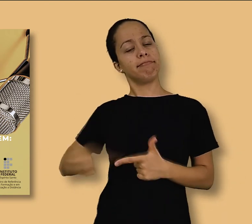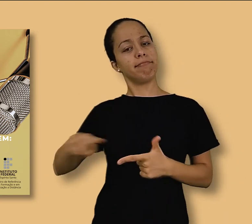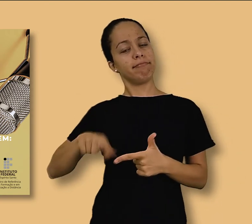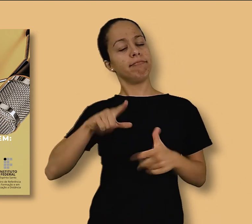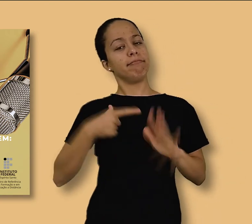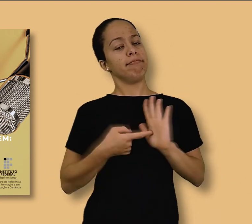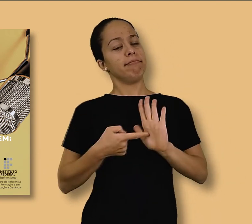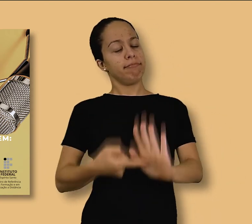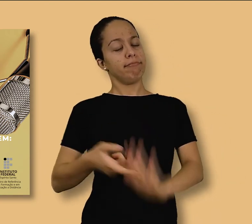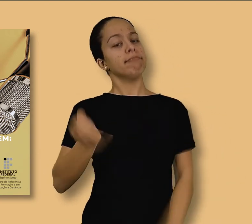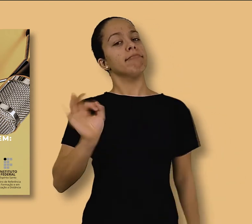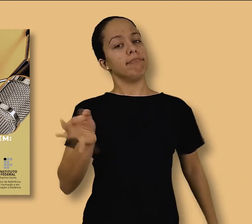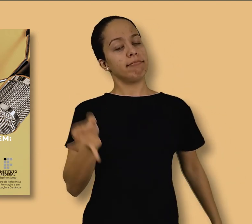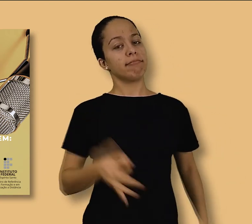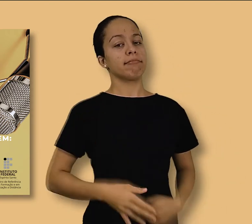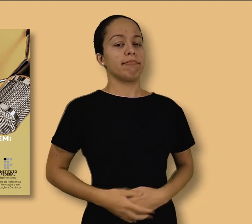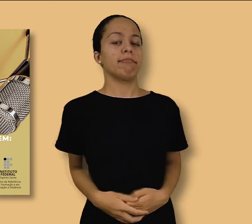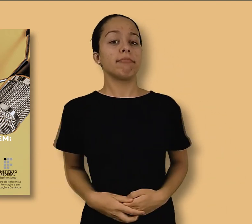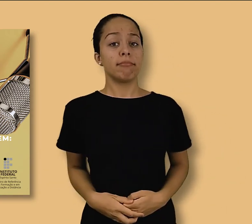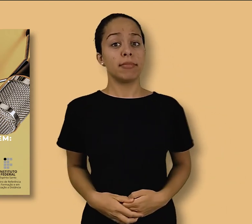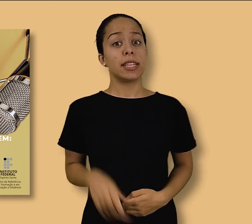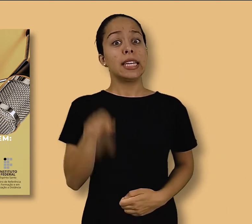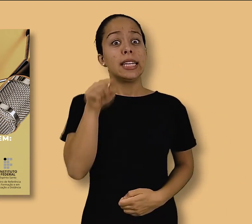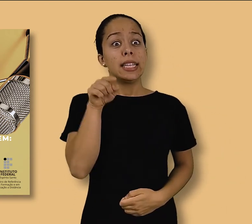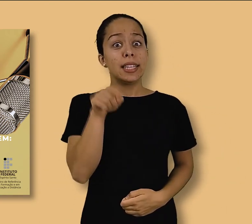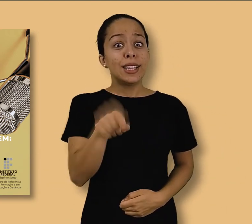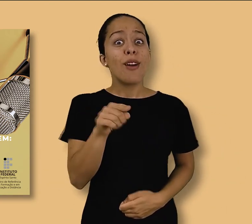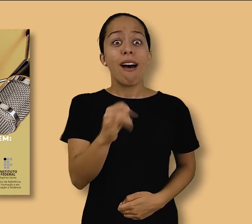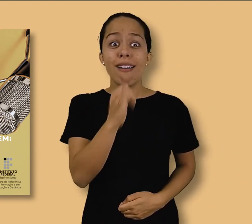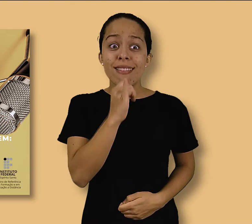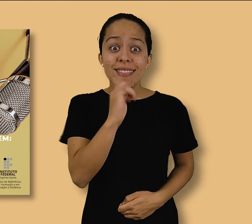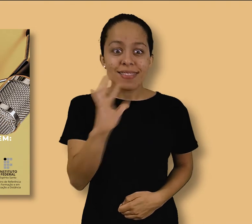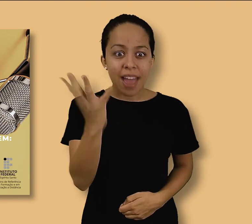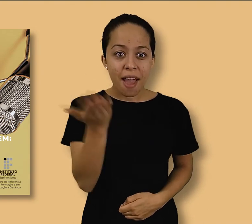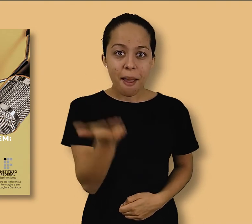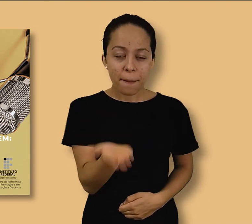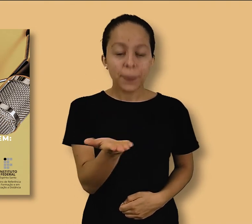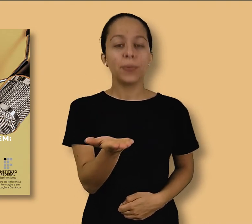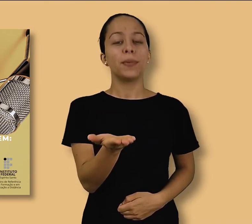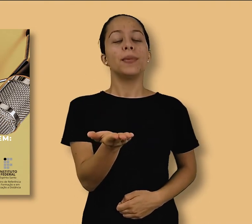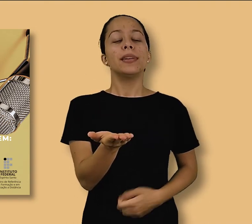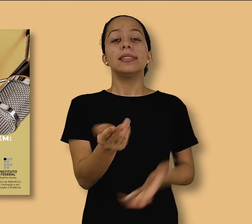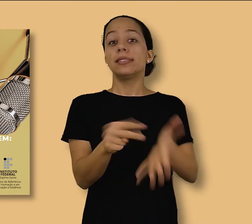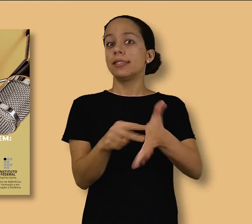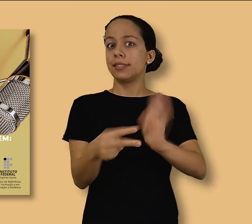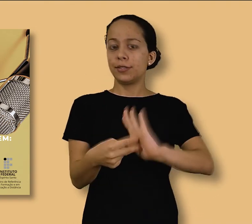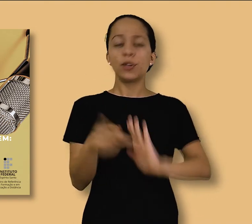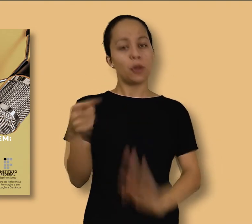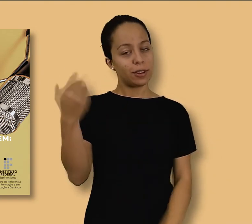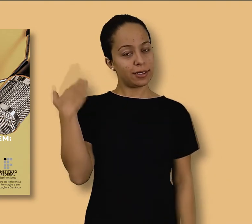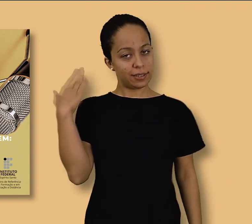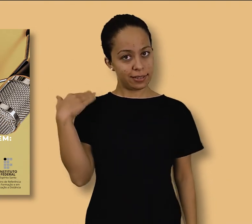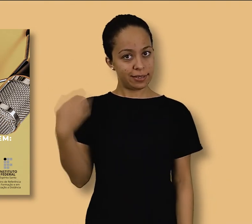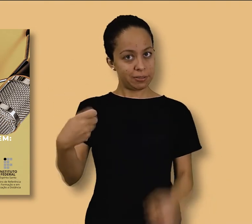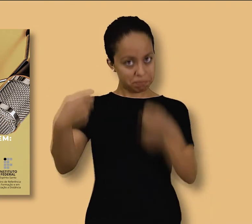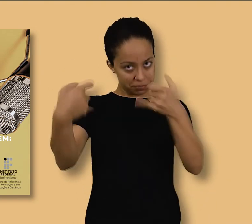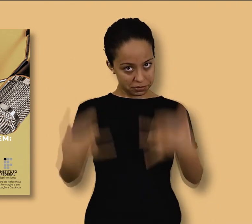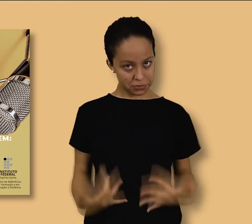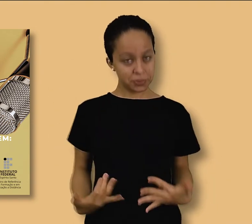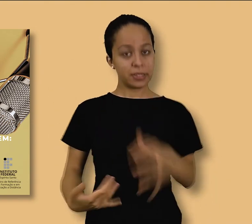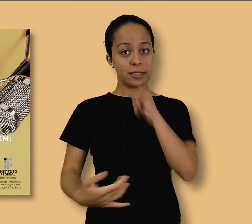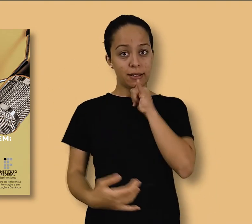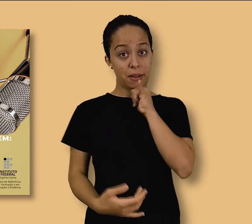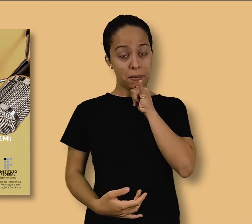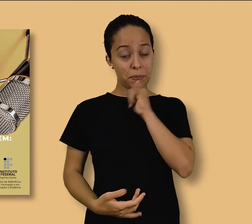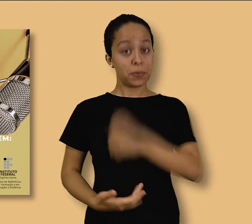que está sendo apresentado né Isso é justamente o que nós dissemos anteriormente